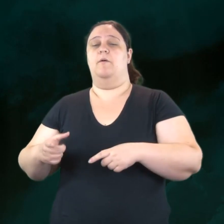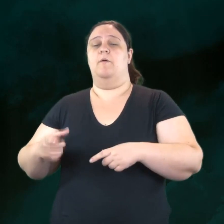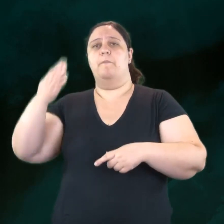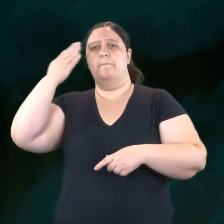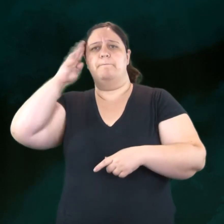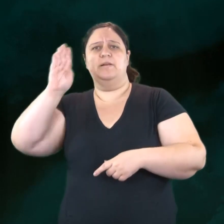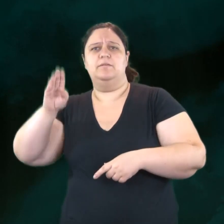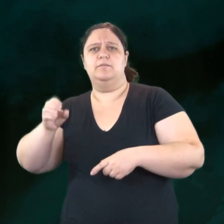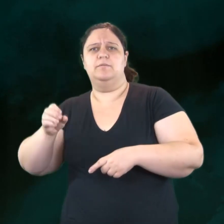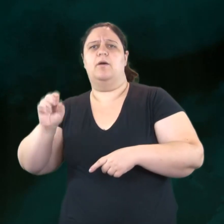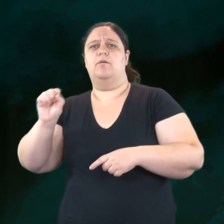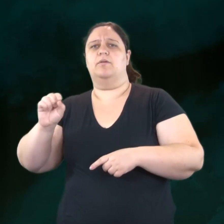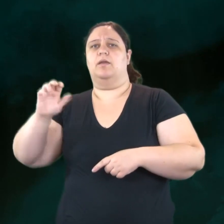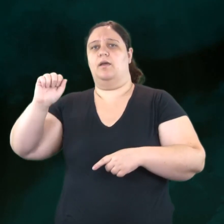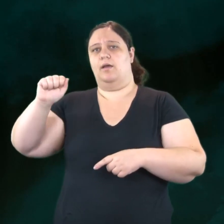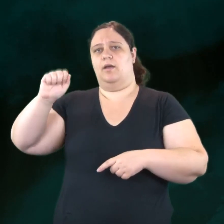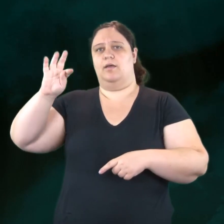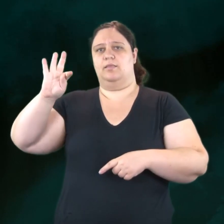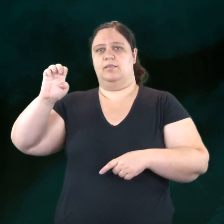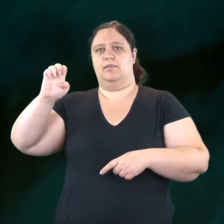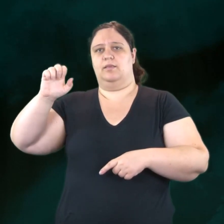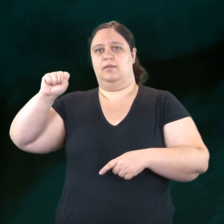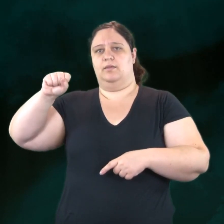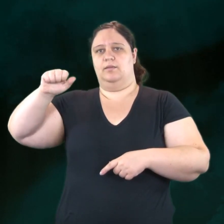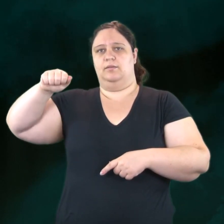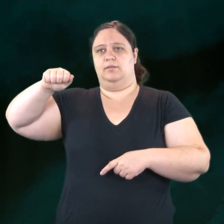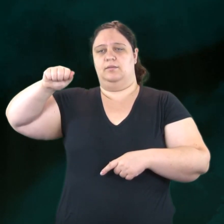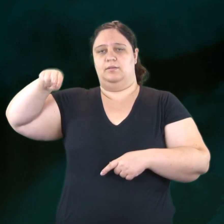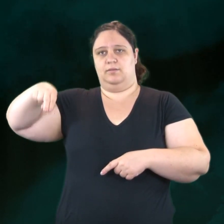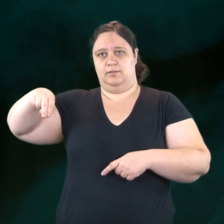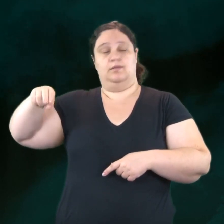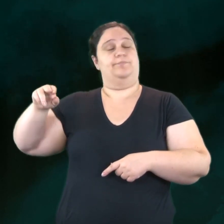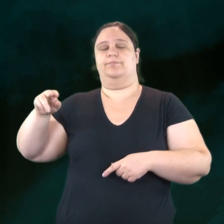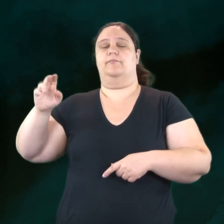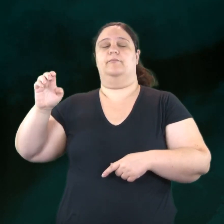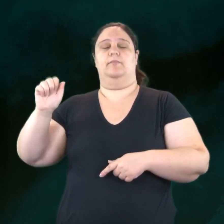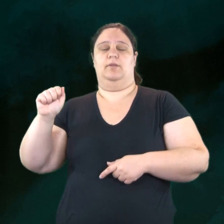né, e quem era rival de Atenas, né,